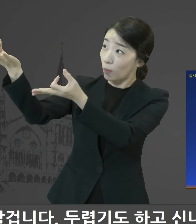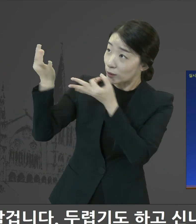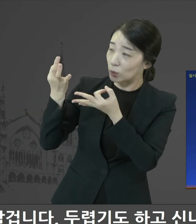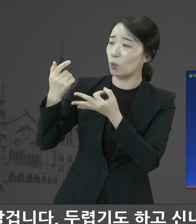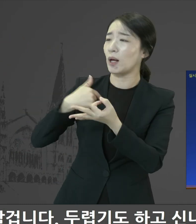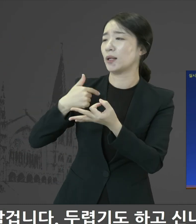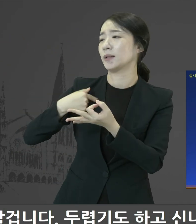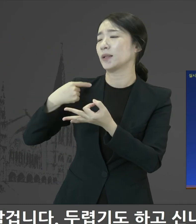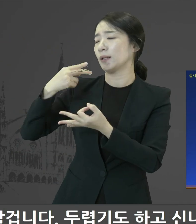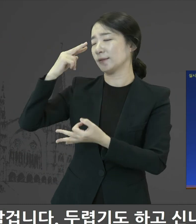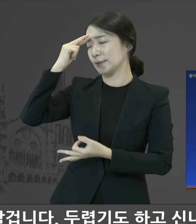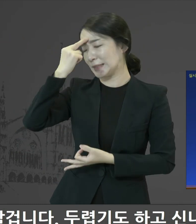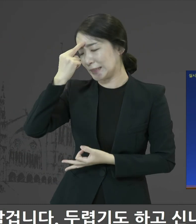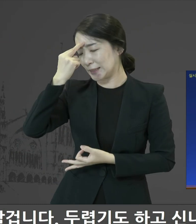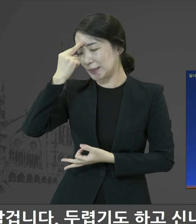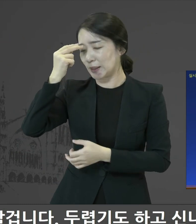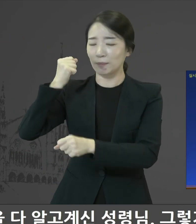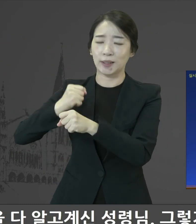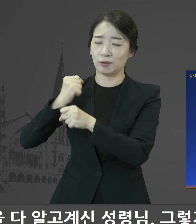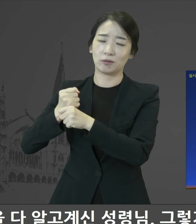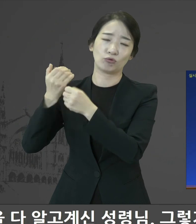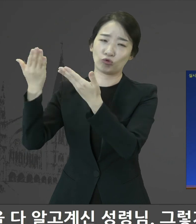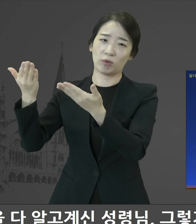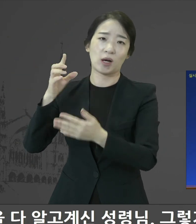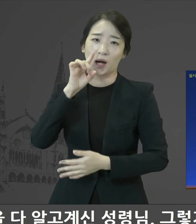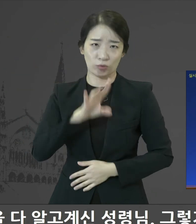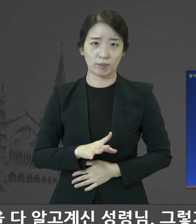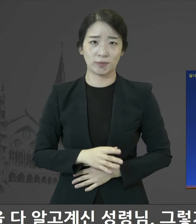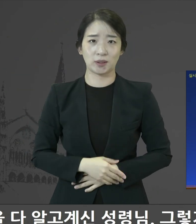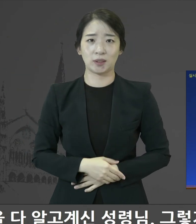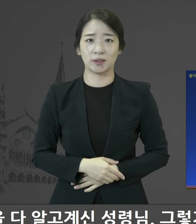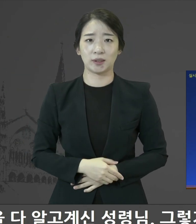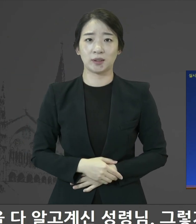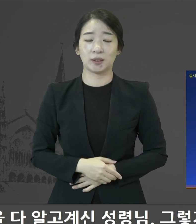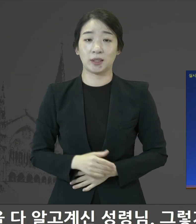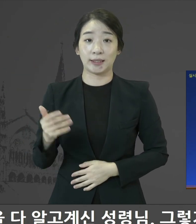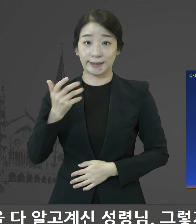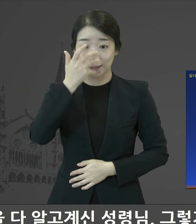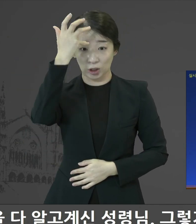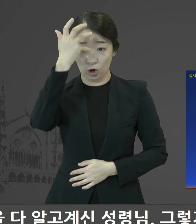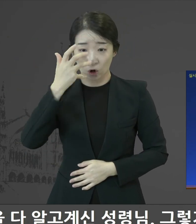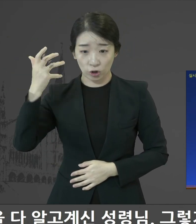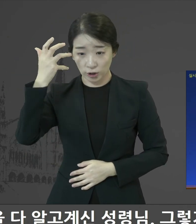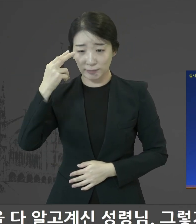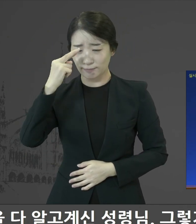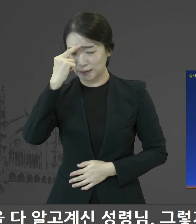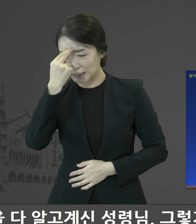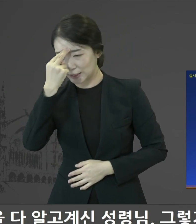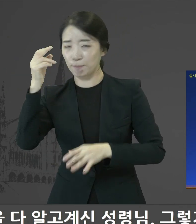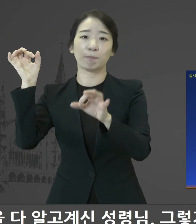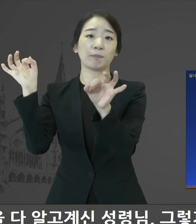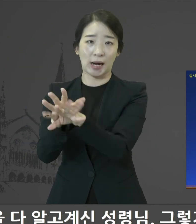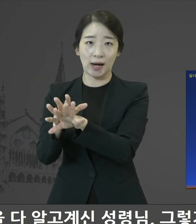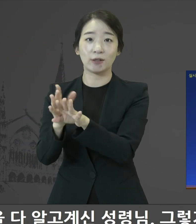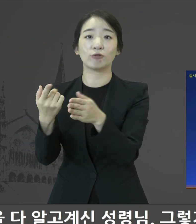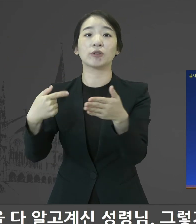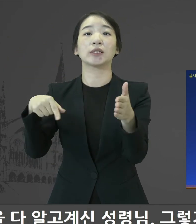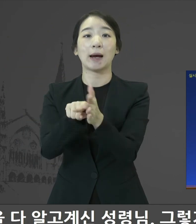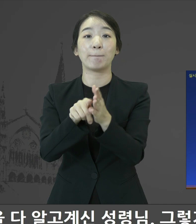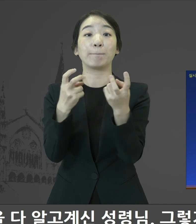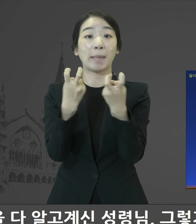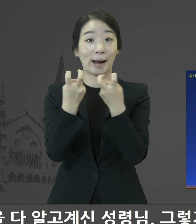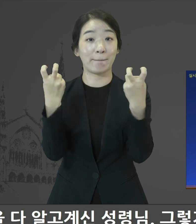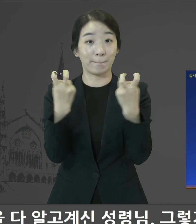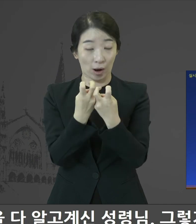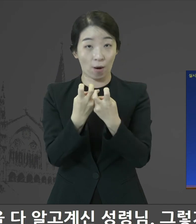해서는 아니 되는 겁니다. 성령님을 근심하지 아니할 때 아니하게 하는 방법,